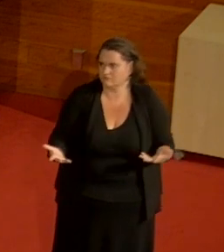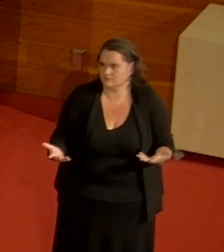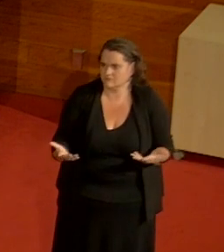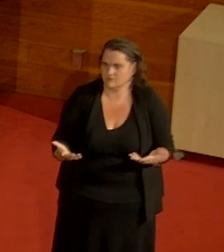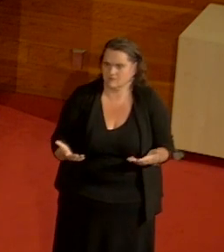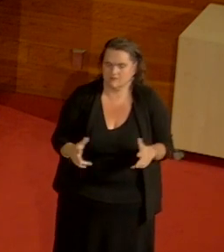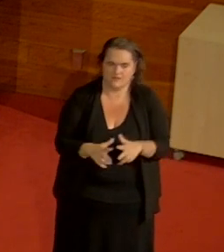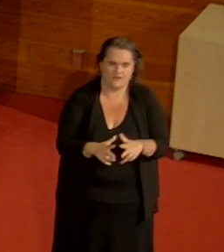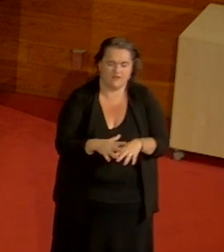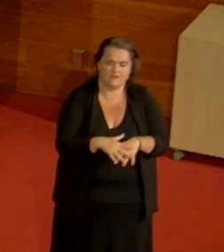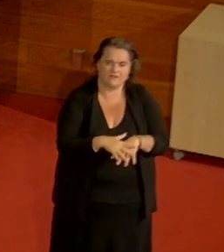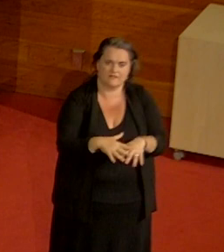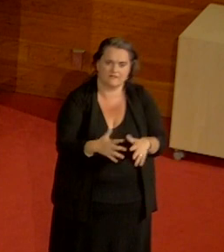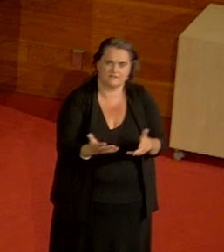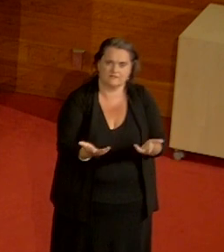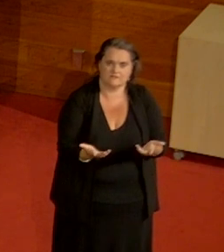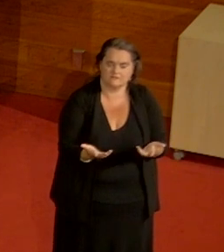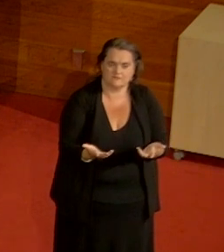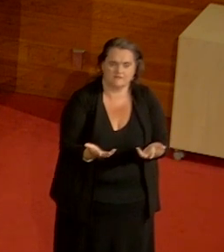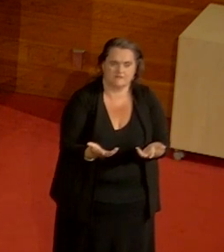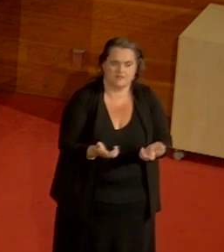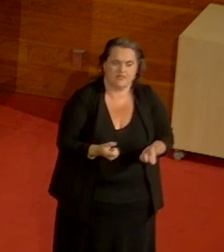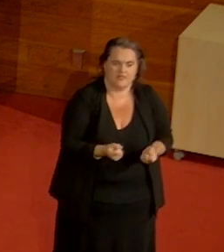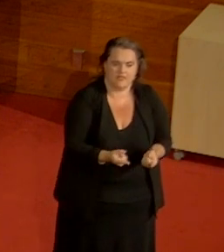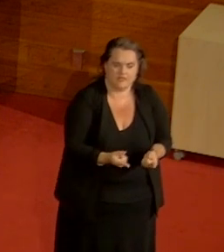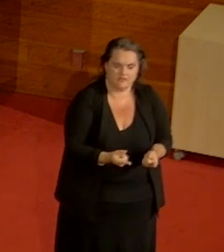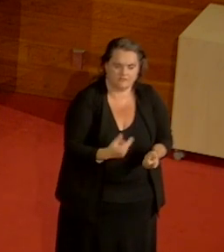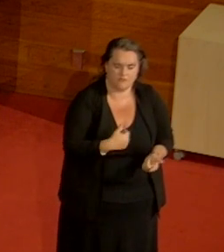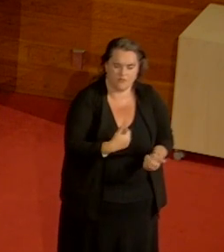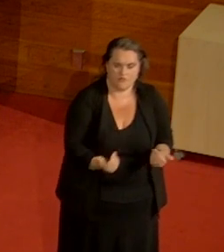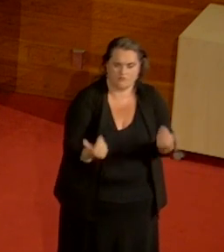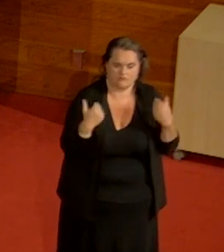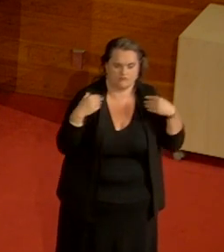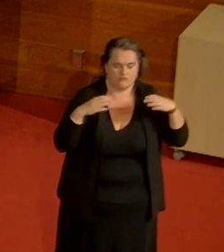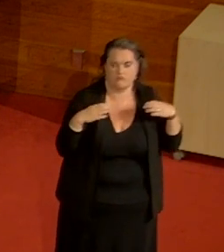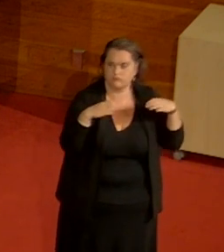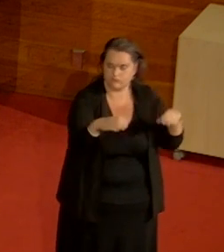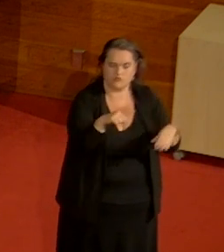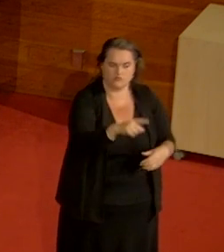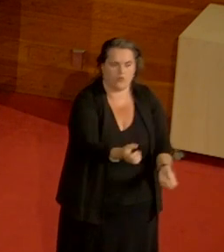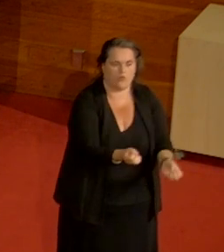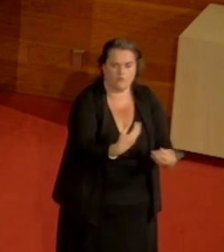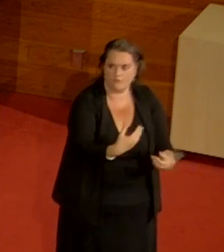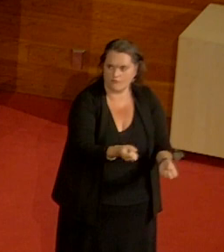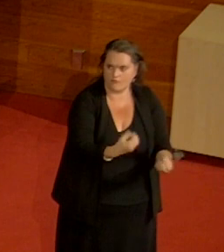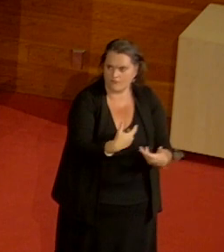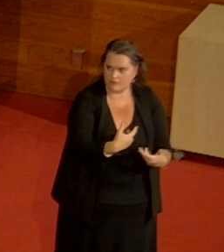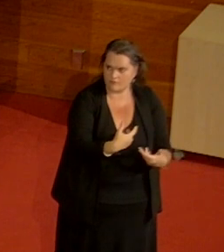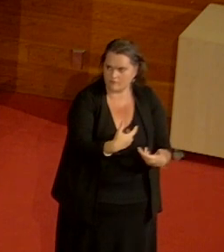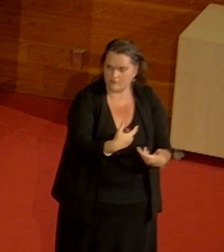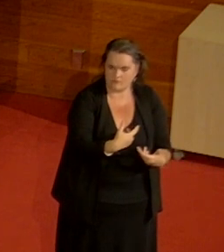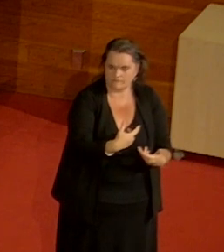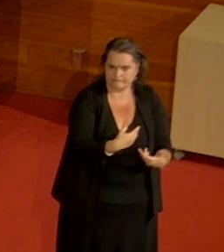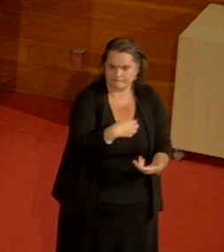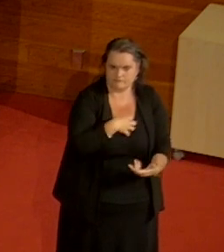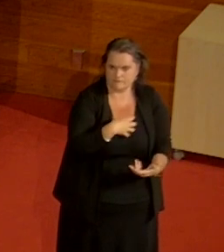redes la la digamos el el el el papel la responsabilidad de ser los que acogen eh los